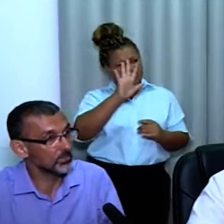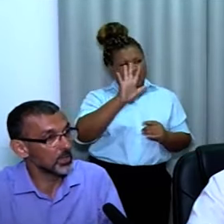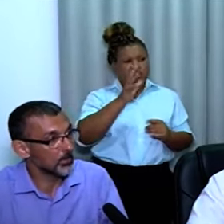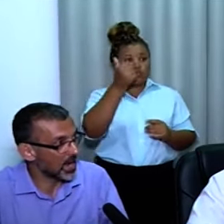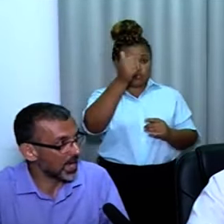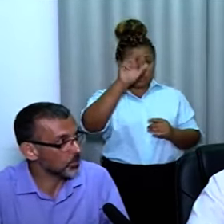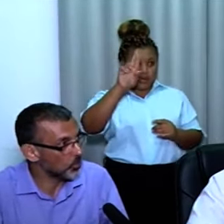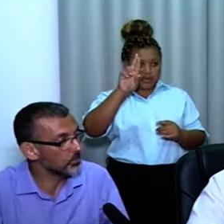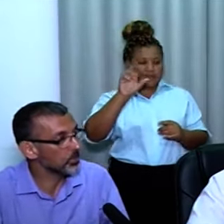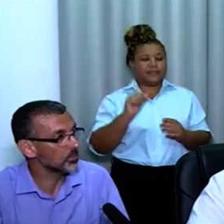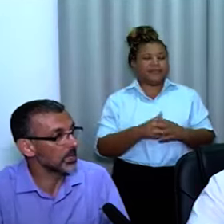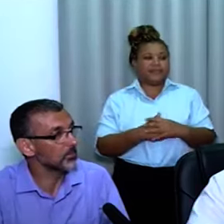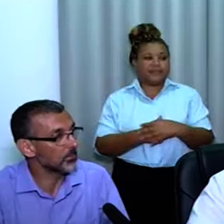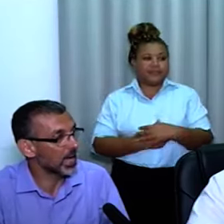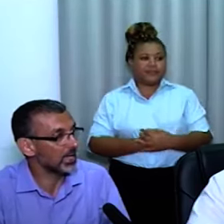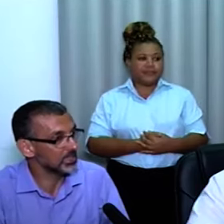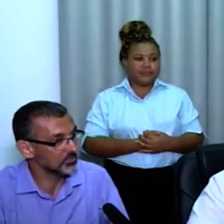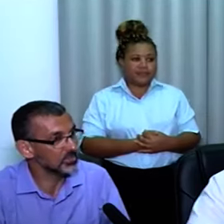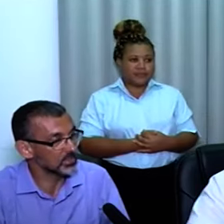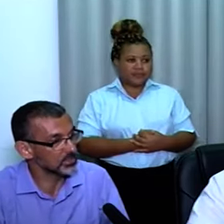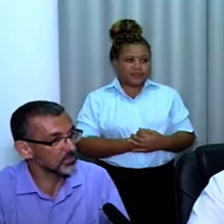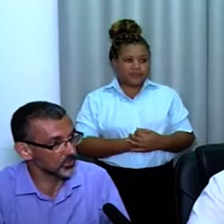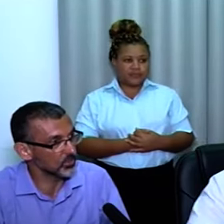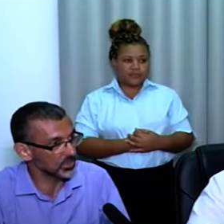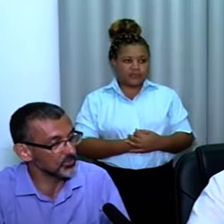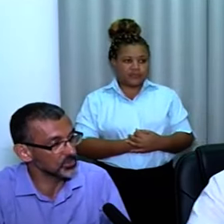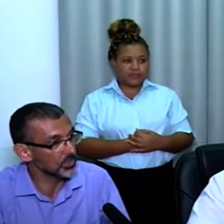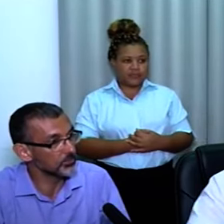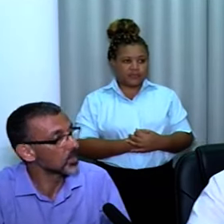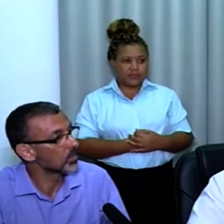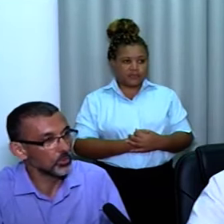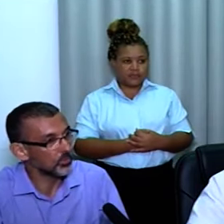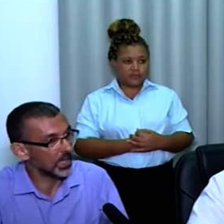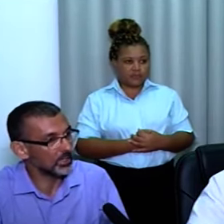l'assemble, pas coupe bien pas individu si je veux comme individu